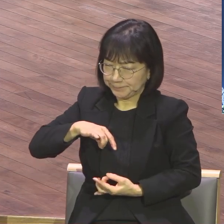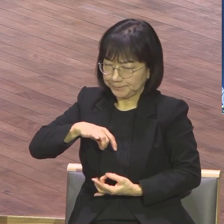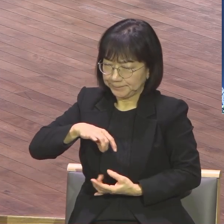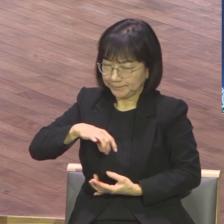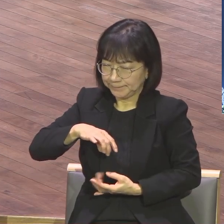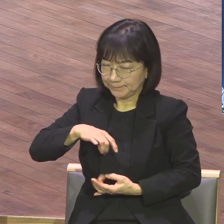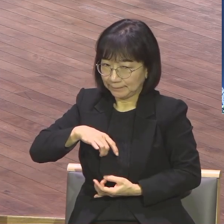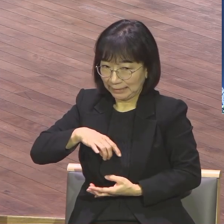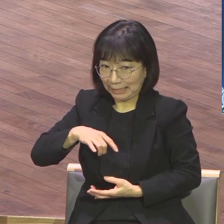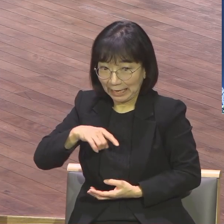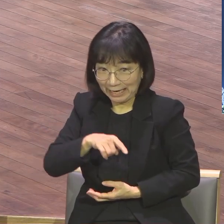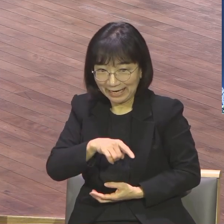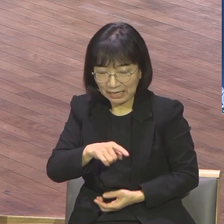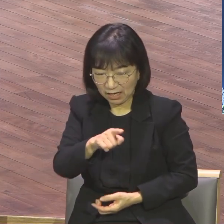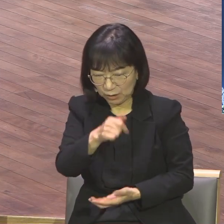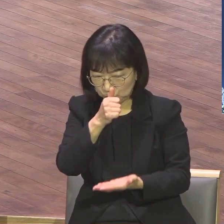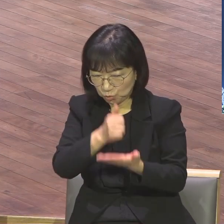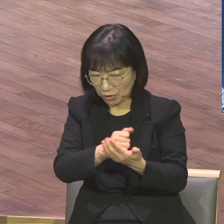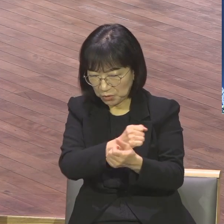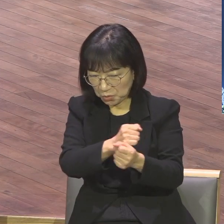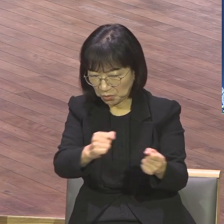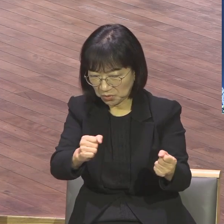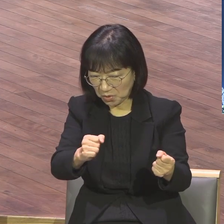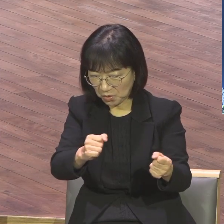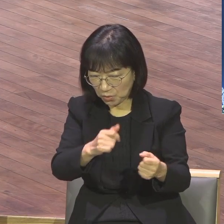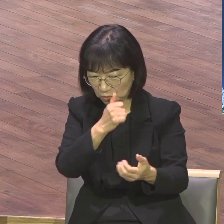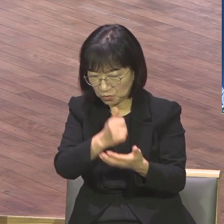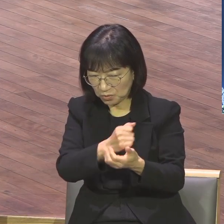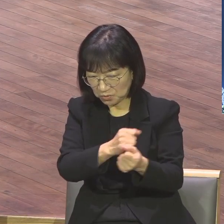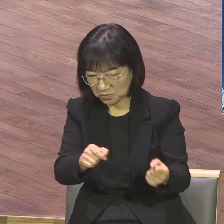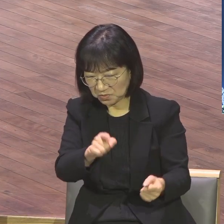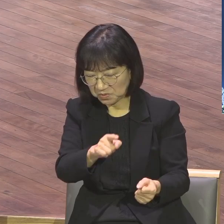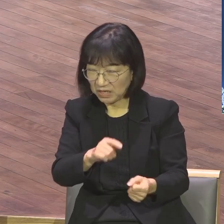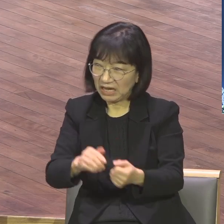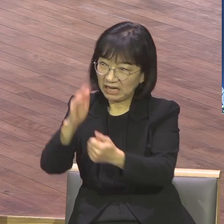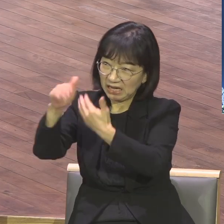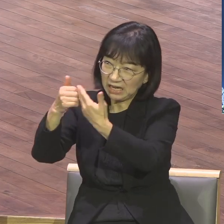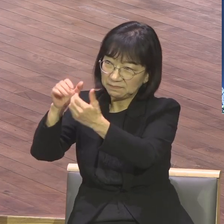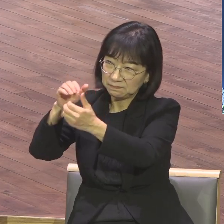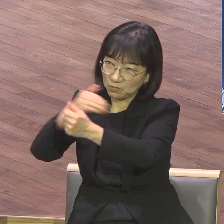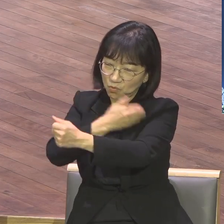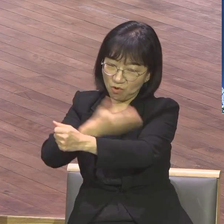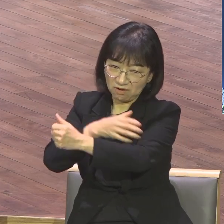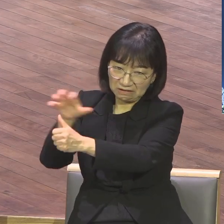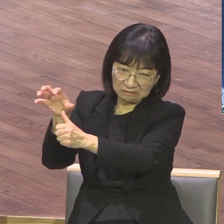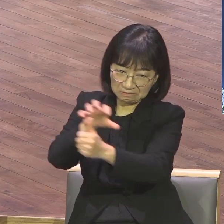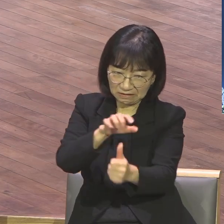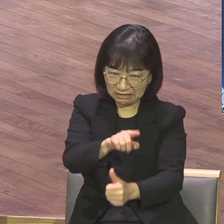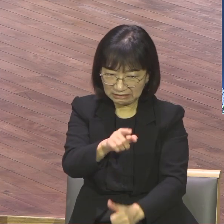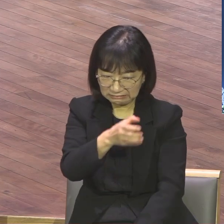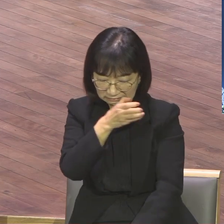사한다, 죄를 사한다. 이거는 뭐 눈에 보이지 않기 때문에 당장 드러나지 않는 것이고